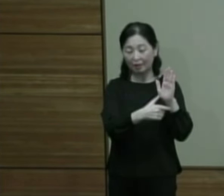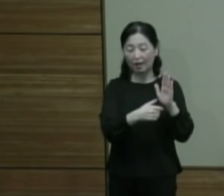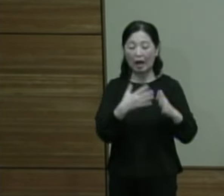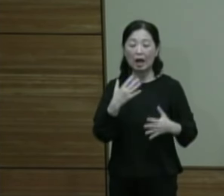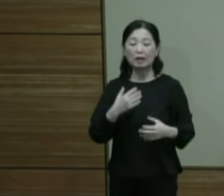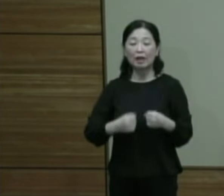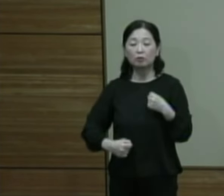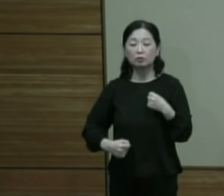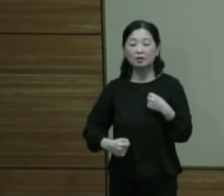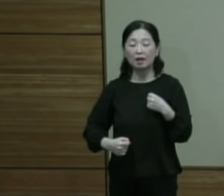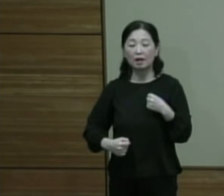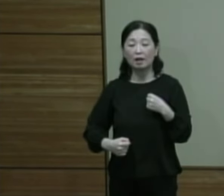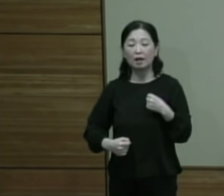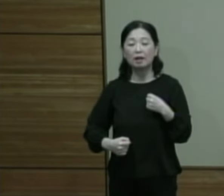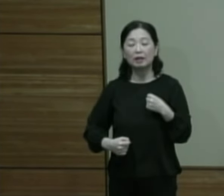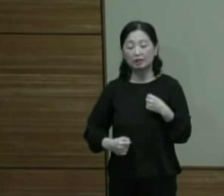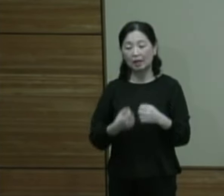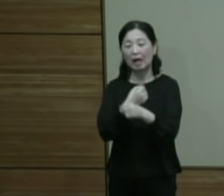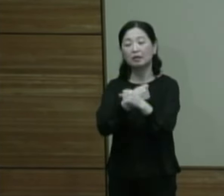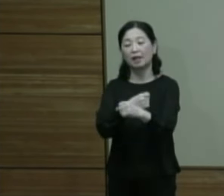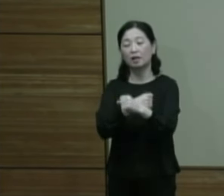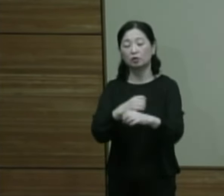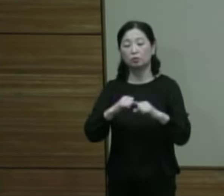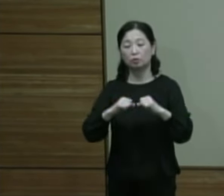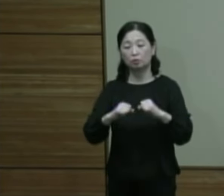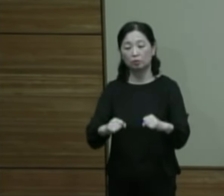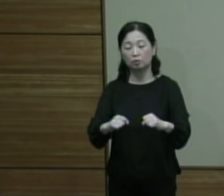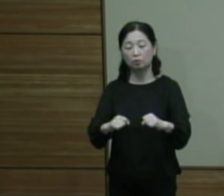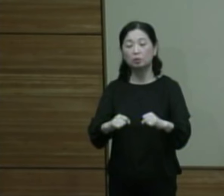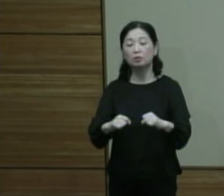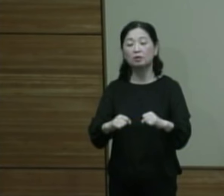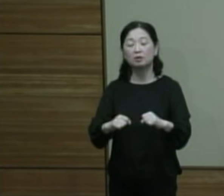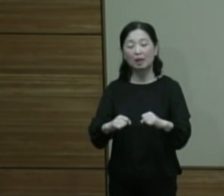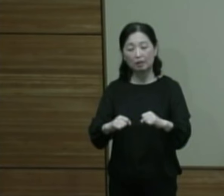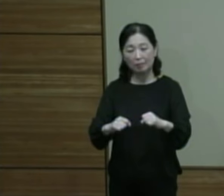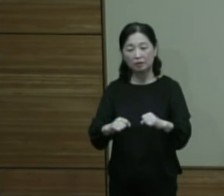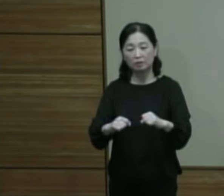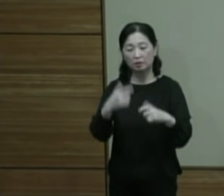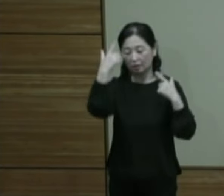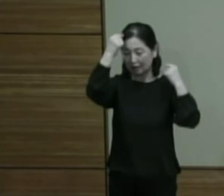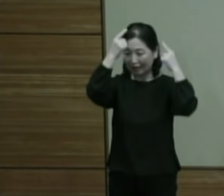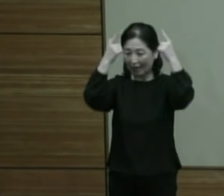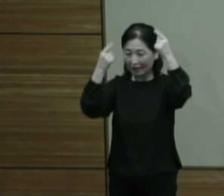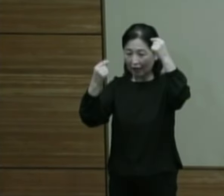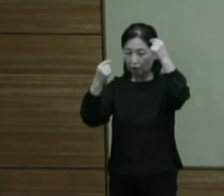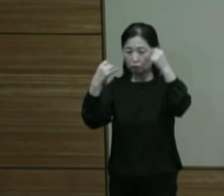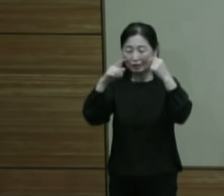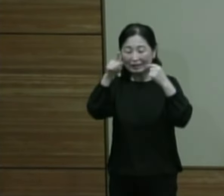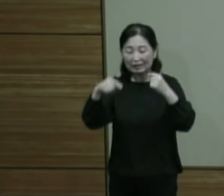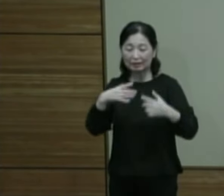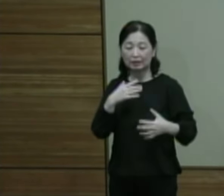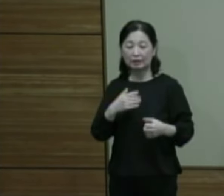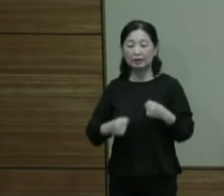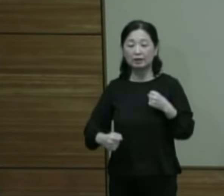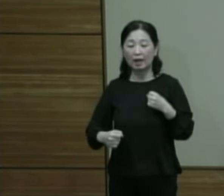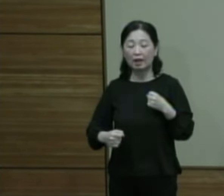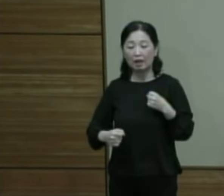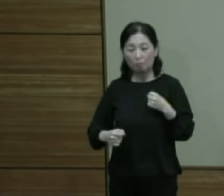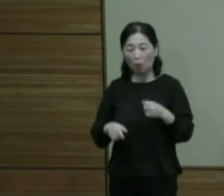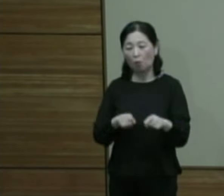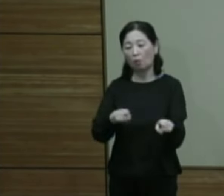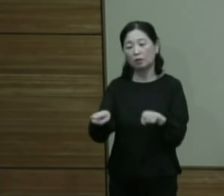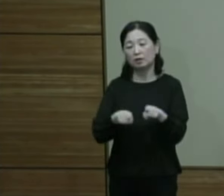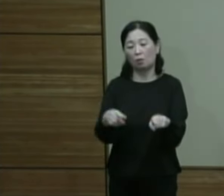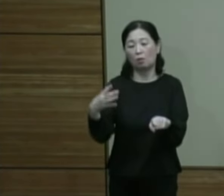が研究をすると。でチューターという意味では大学院生など13人が指導をするということで、それ